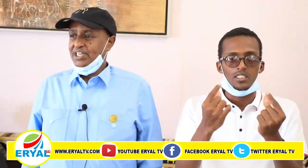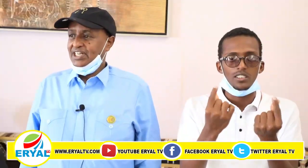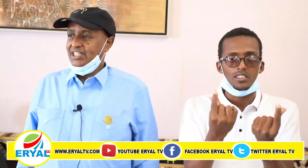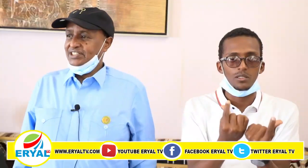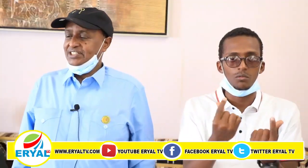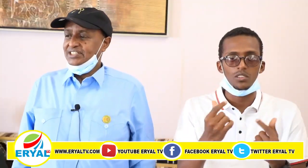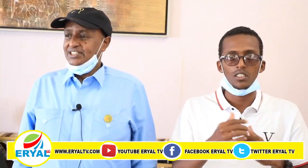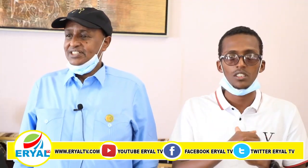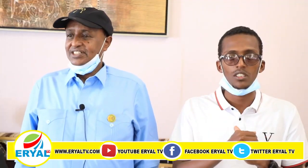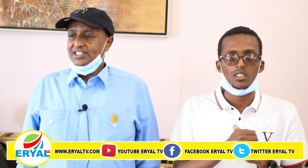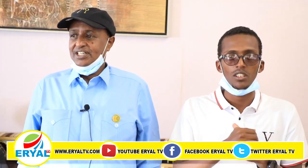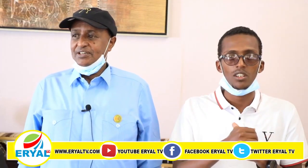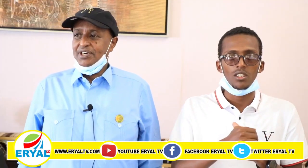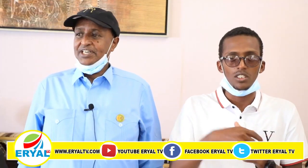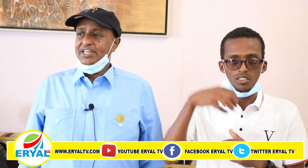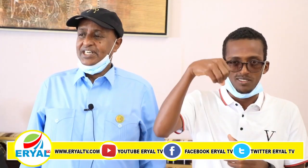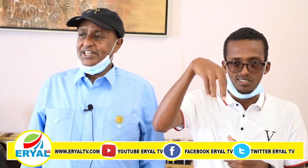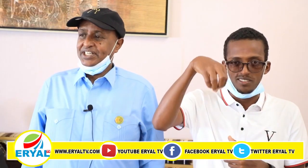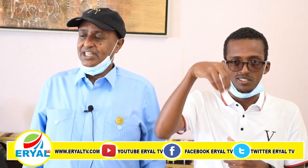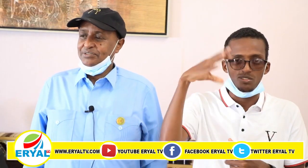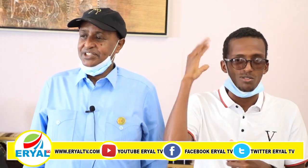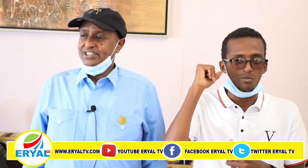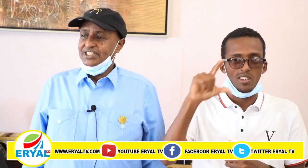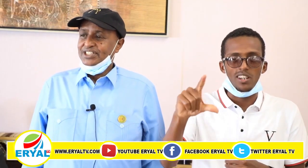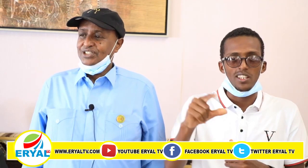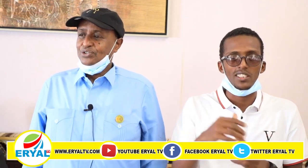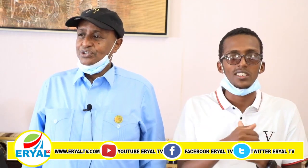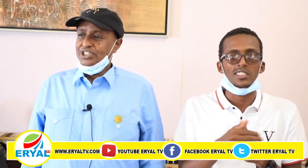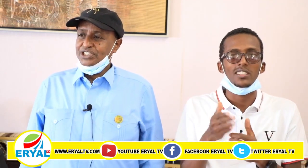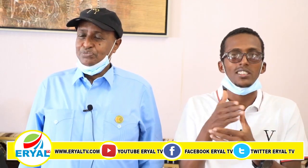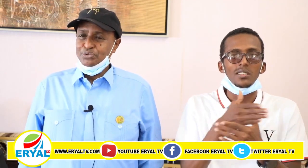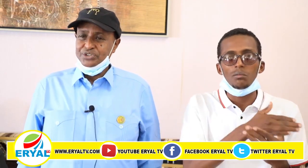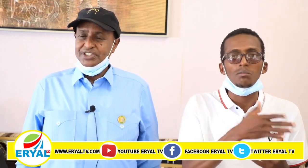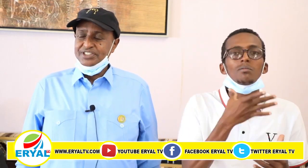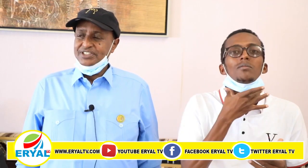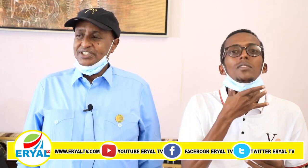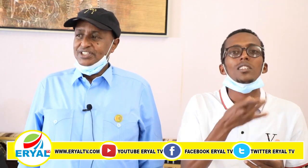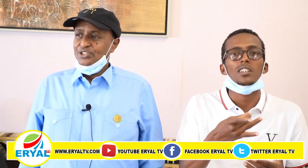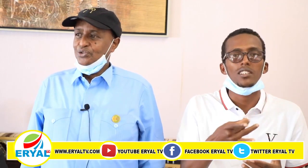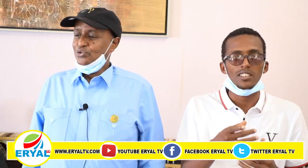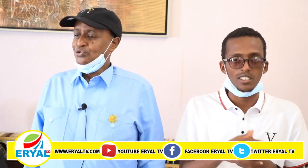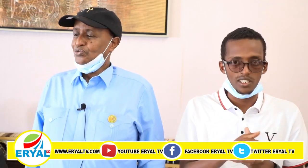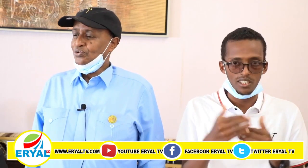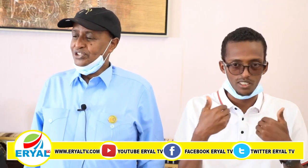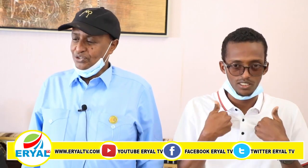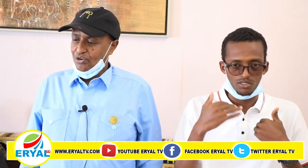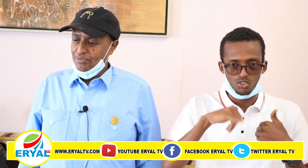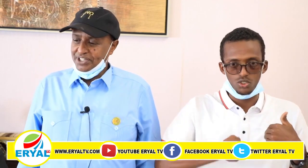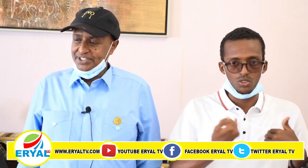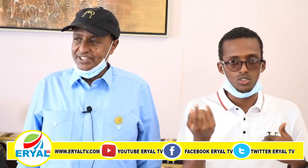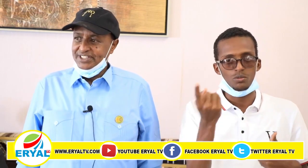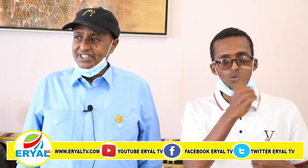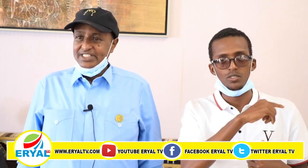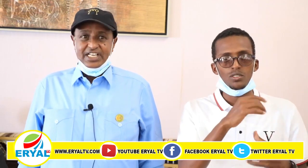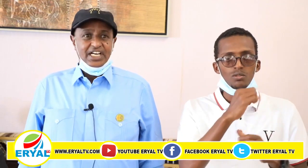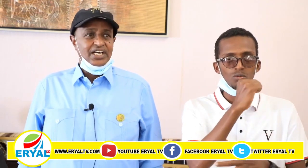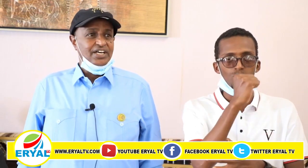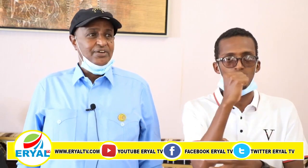horyaalka Soomaaliland ee baahiyaha gaarka qabay oo tagay Jabuuti oo kusoo guuleystay